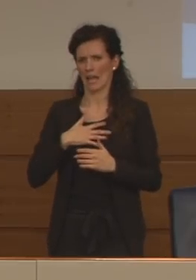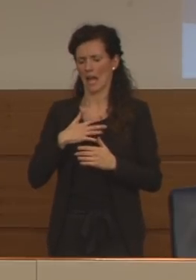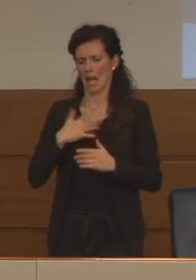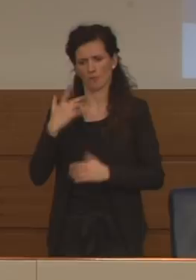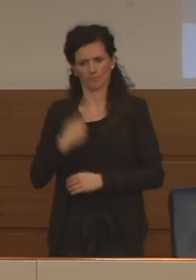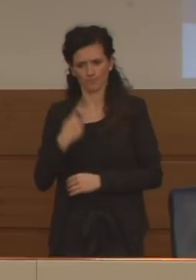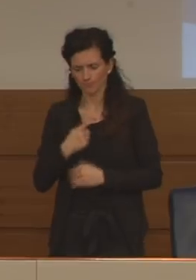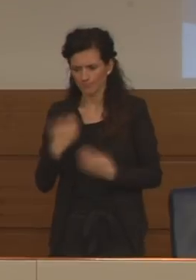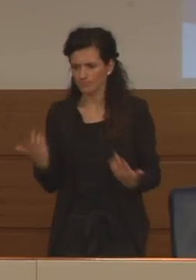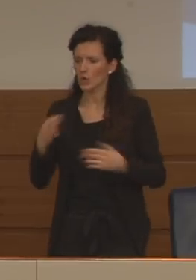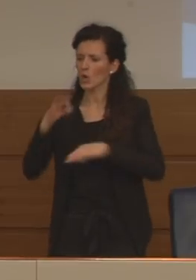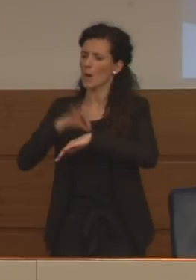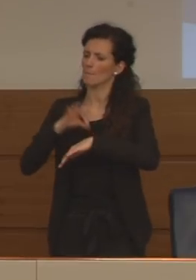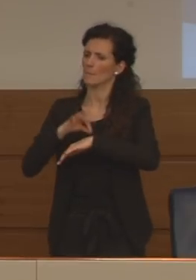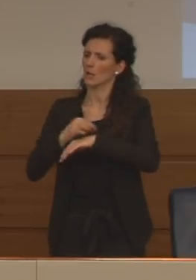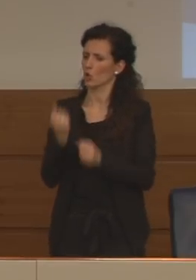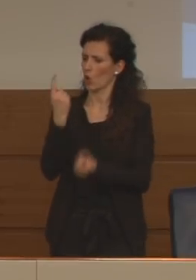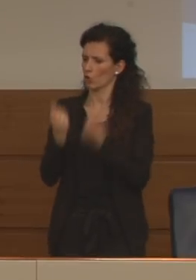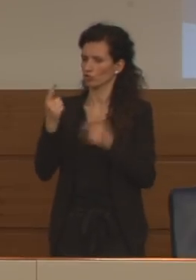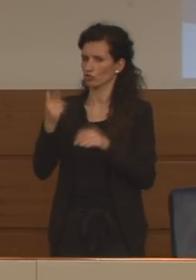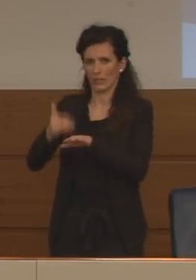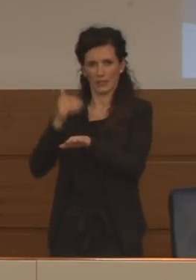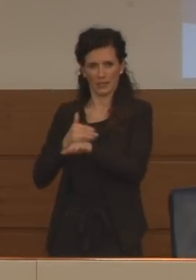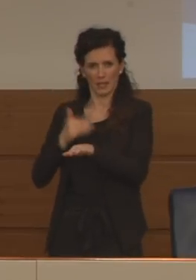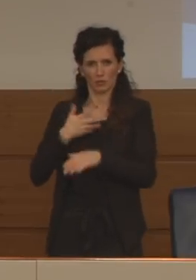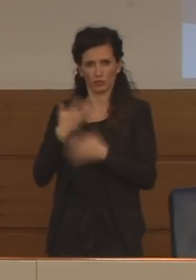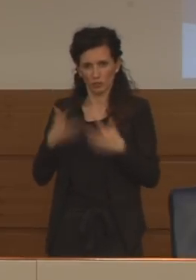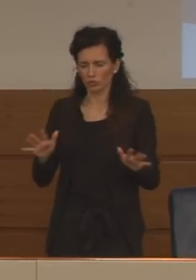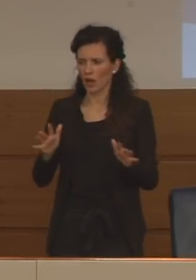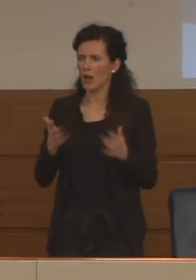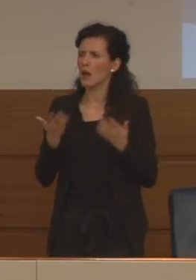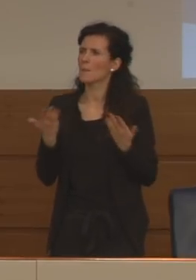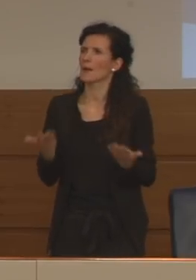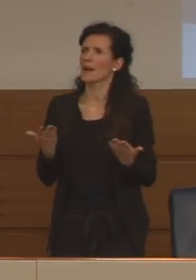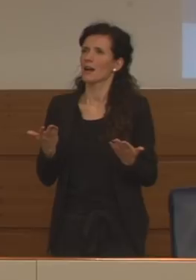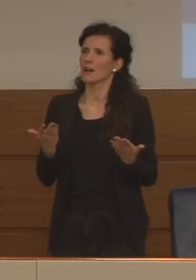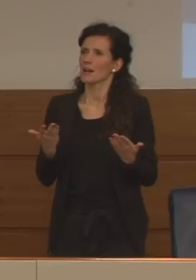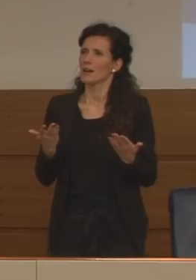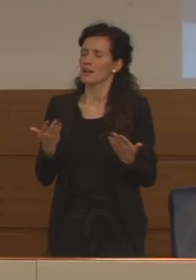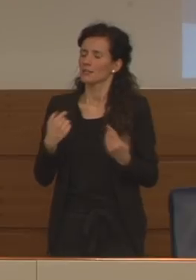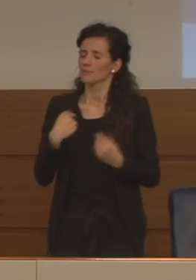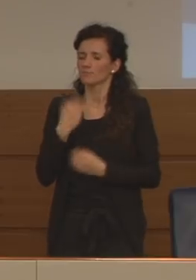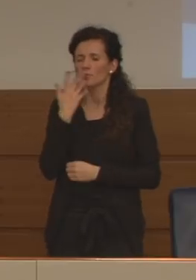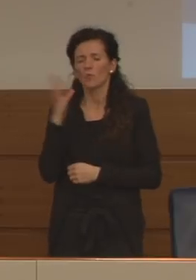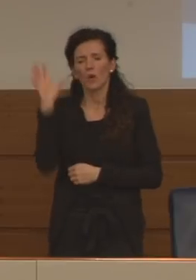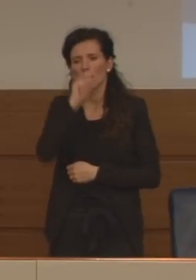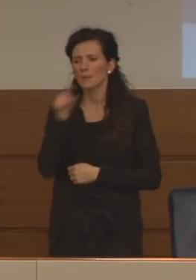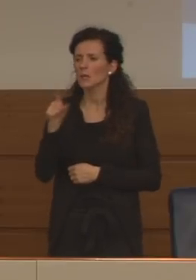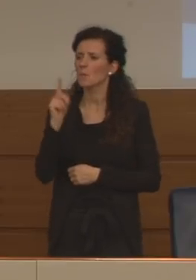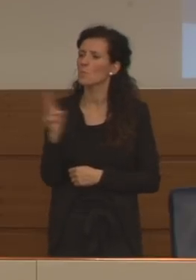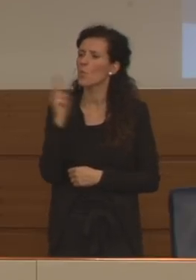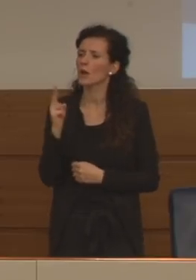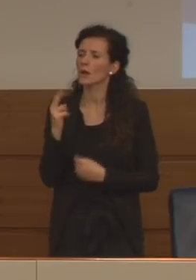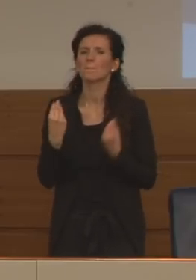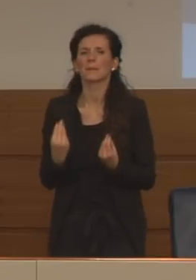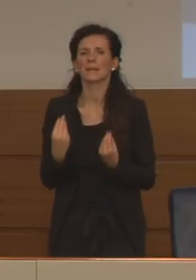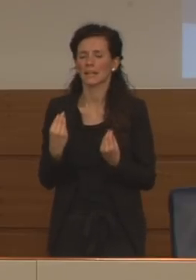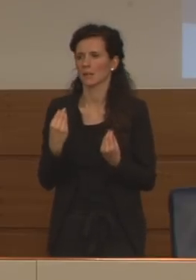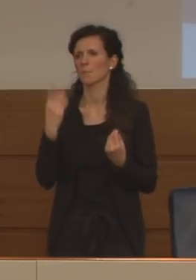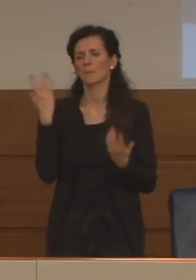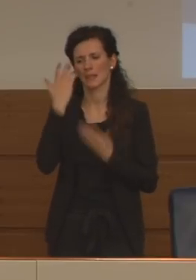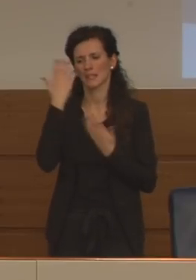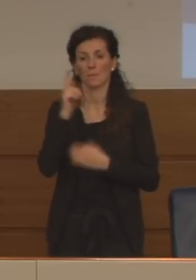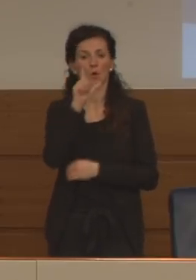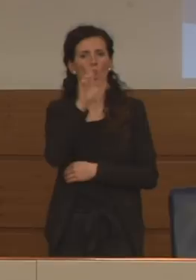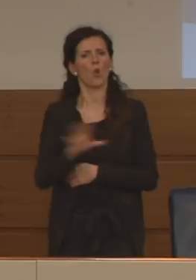patologie pregresse però cerchia vorremmo capire come muoiono queste persone perché per esempio prende il dato